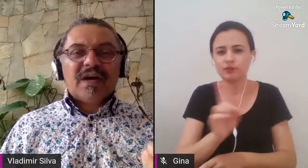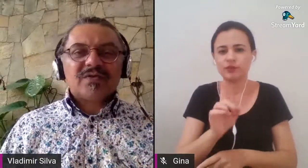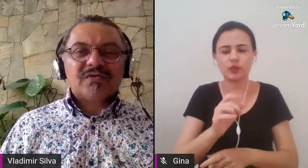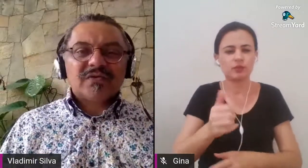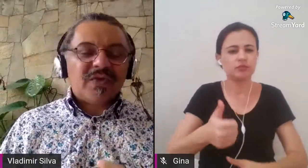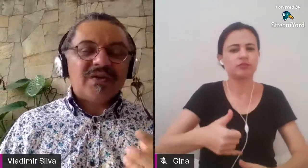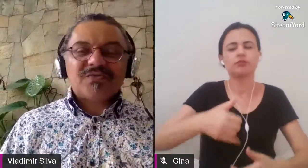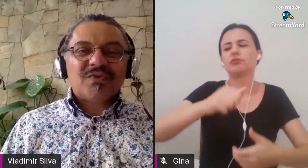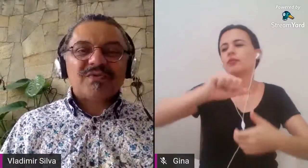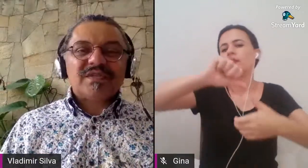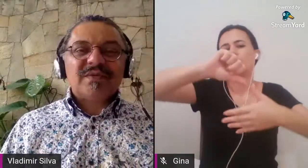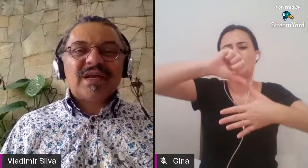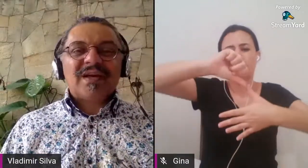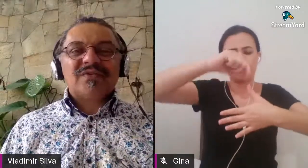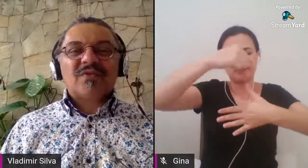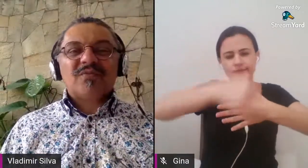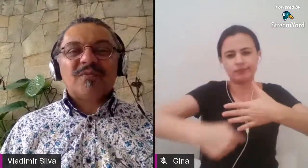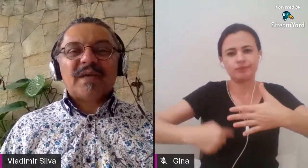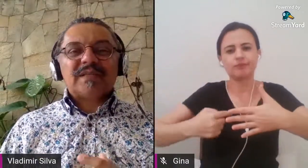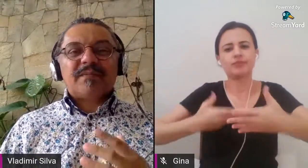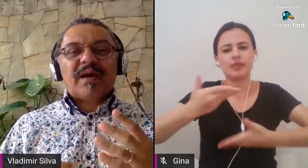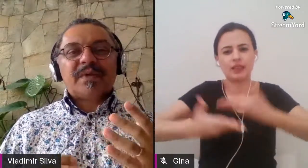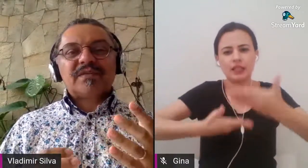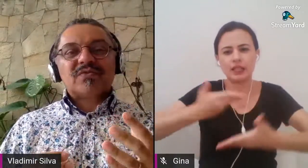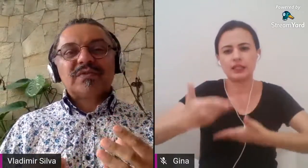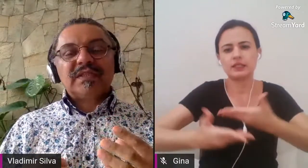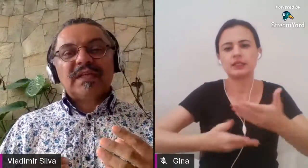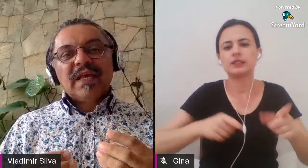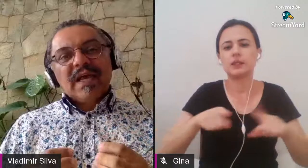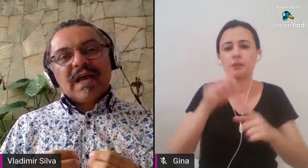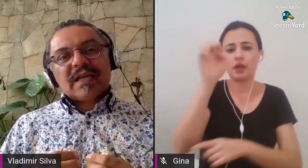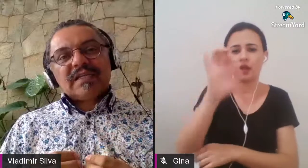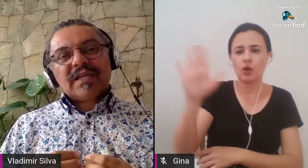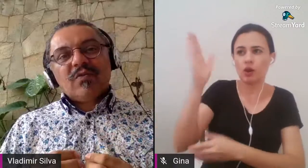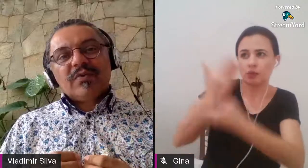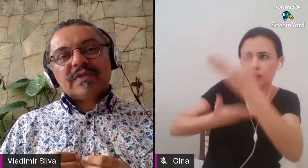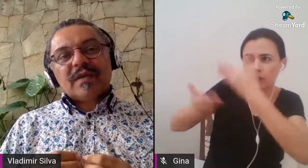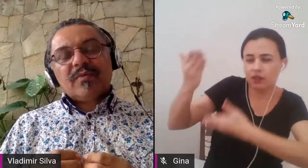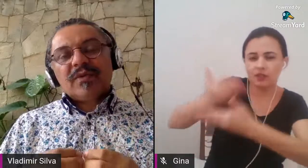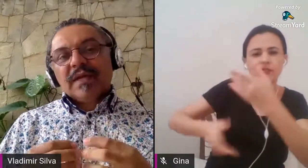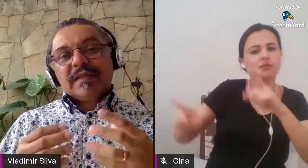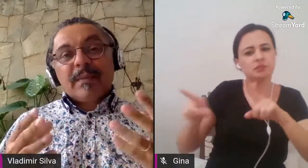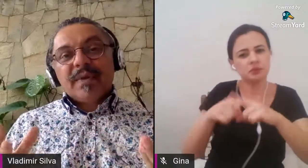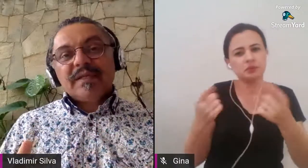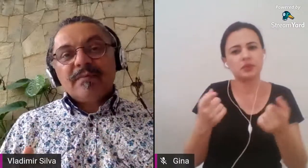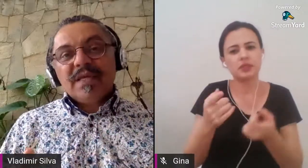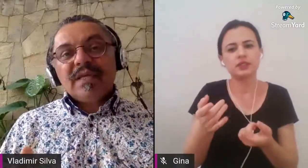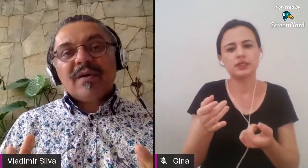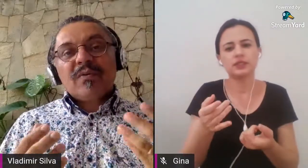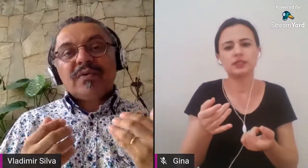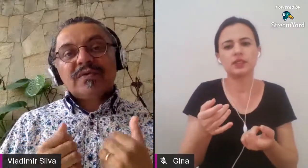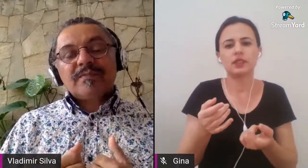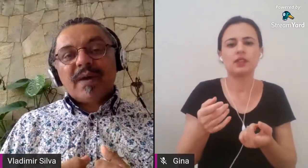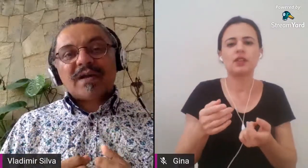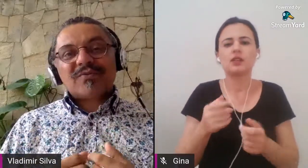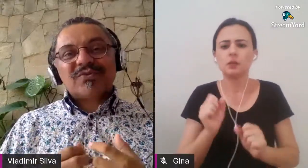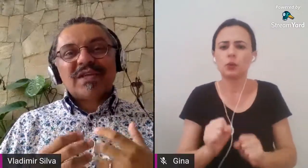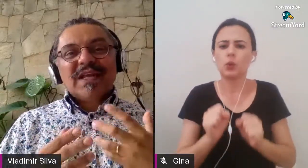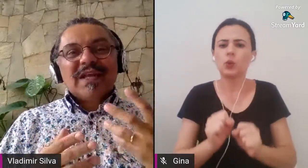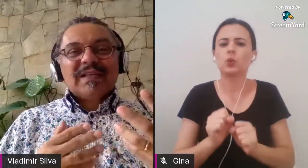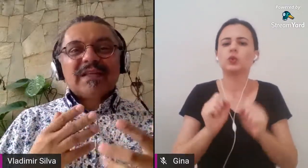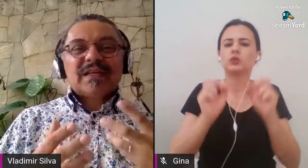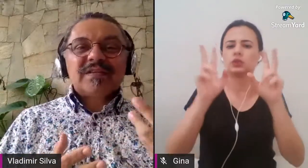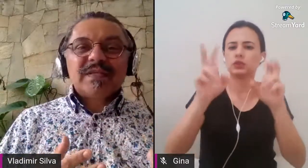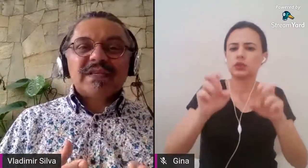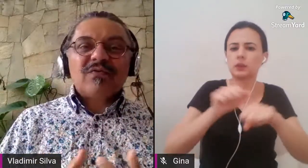Europa. Vários foram os seminários que eu pude participar para discutir a questão, por exemplo, da pandemia e os